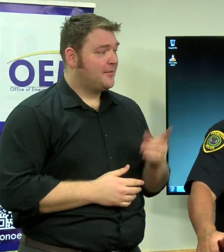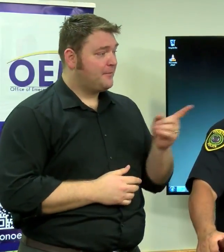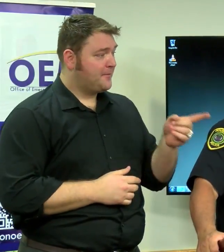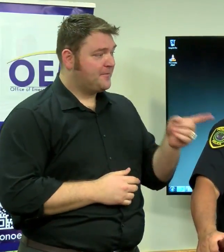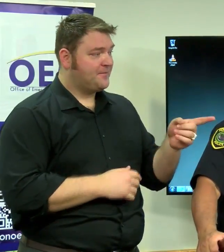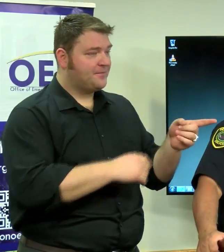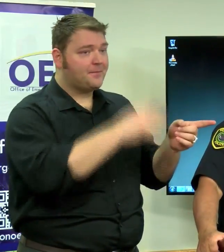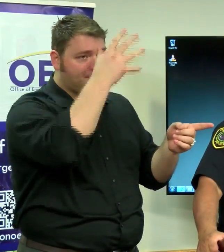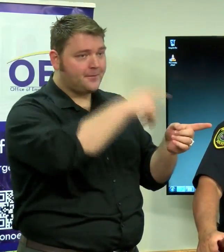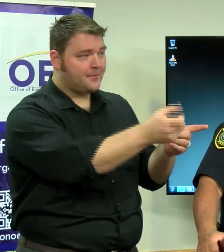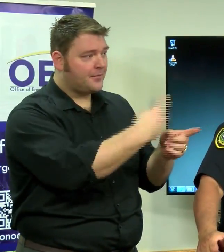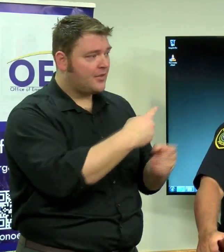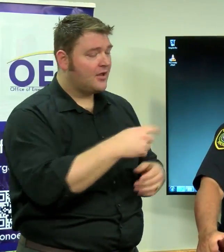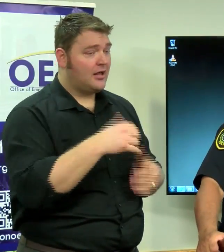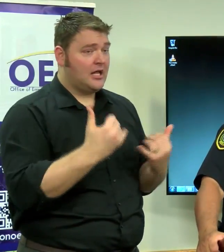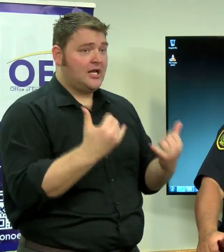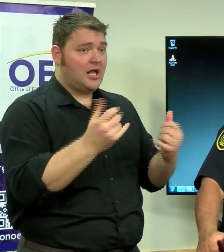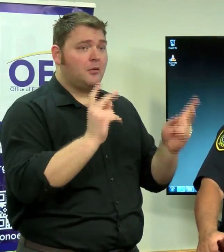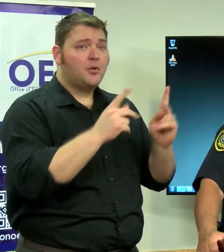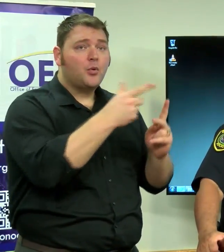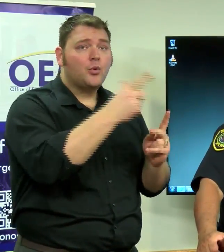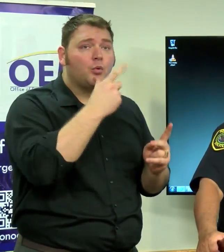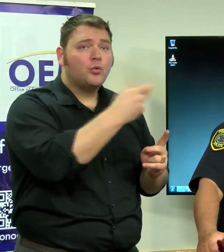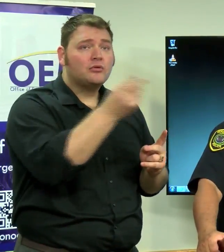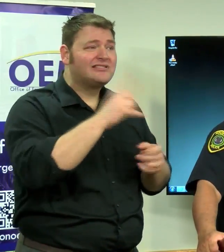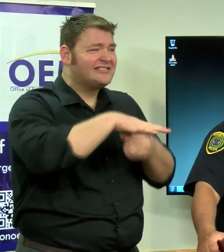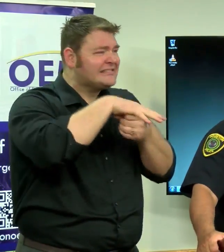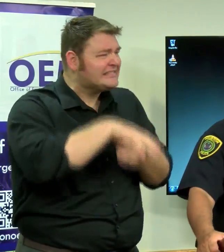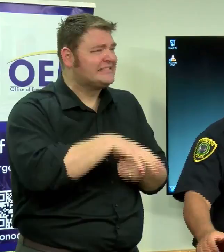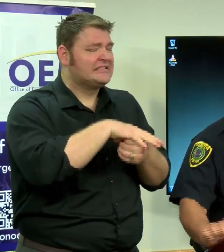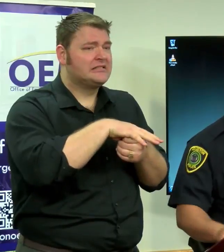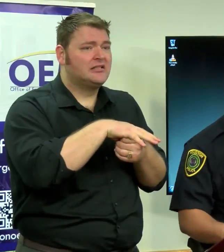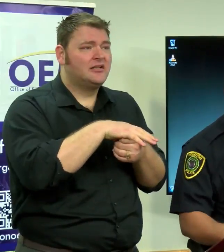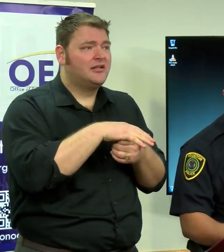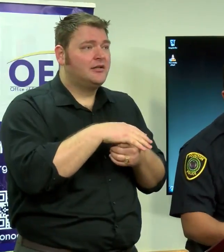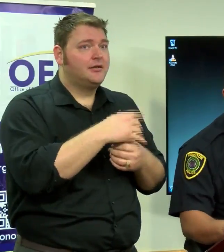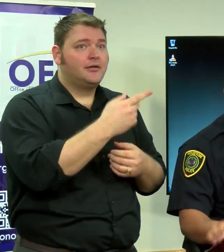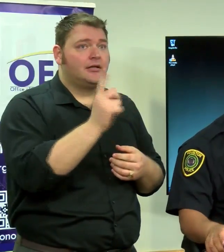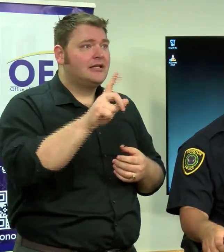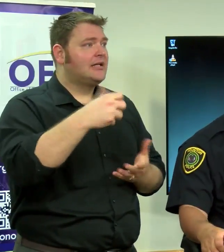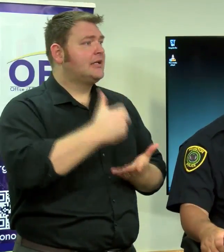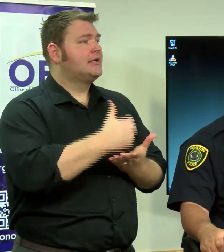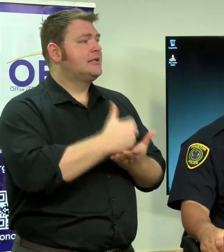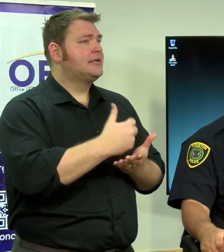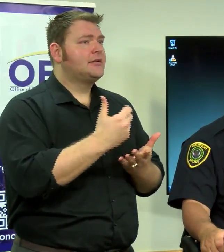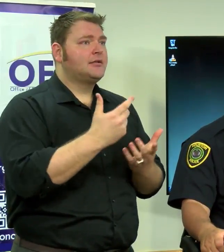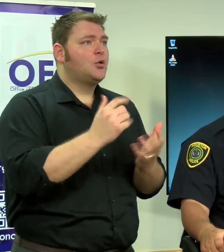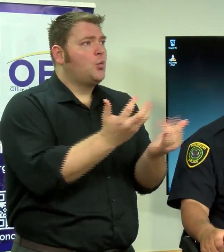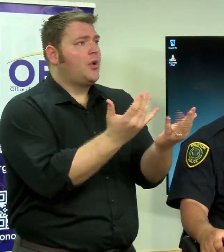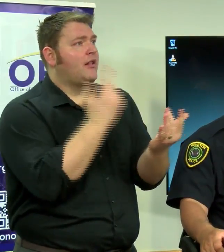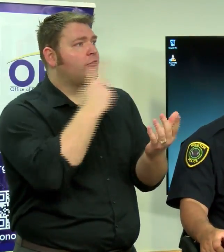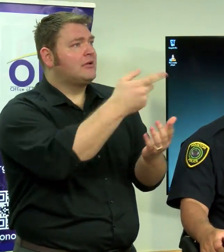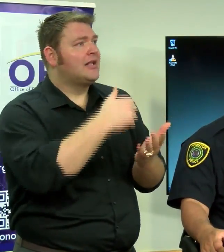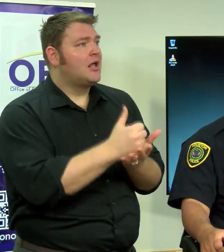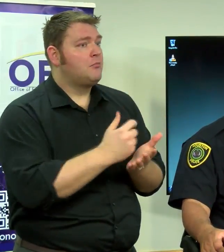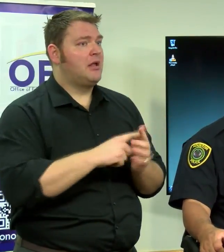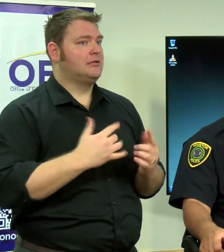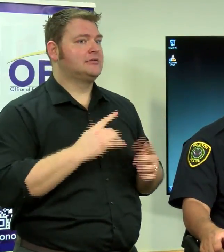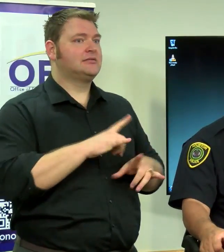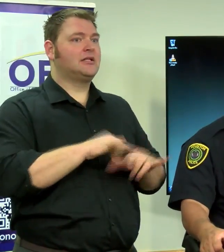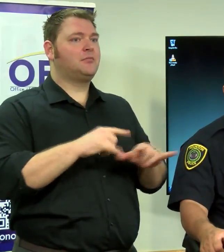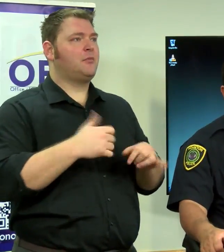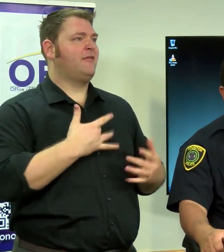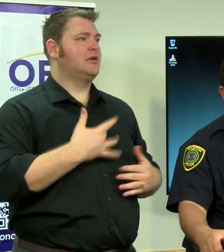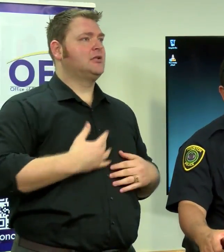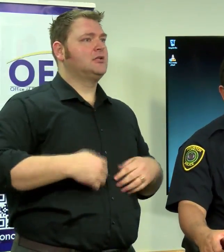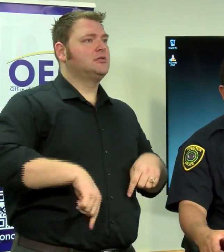está en estos momentos estresada y que quiere buscar ayuda y que está pidiendo ayuda, pero también tiene ese temor